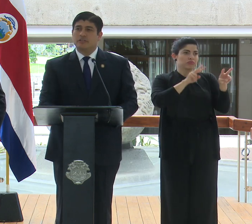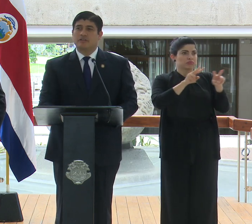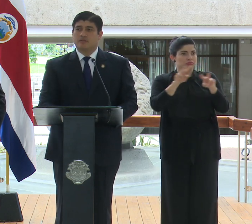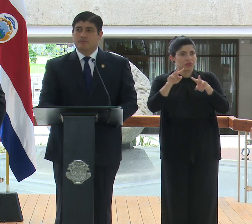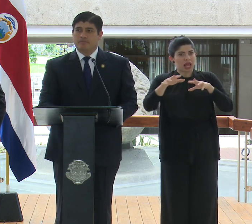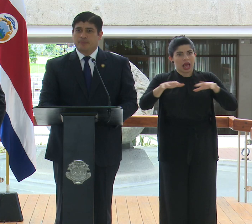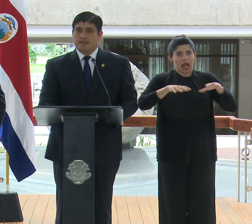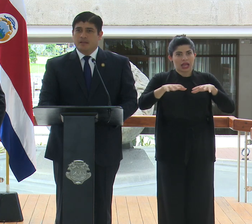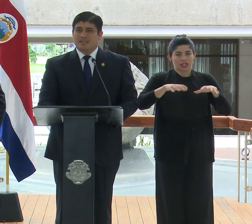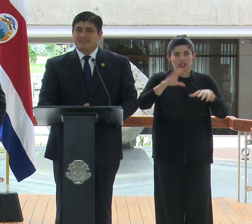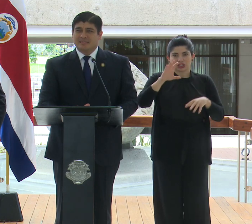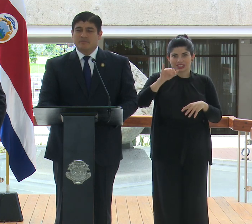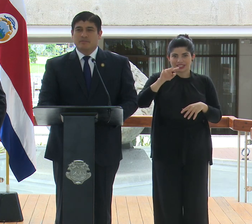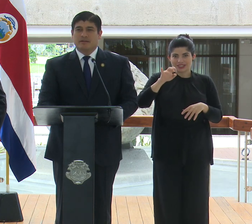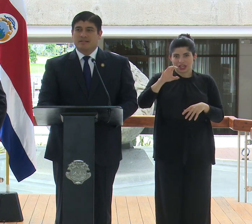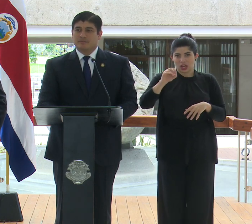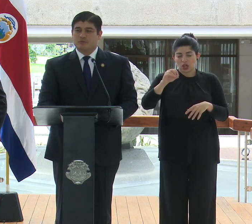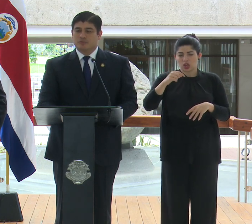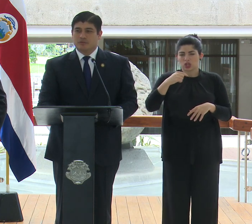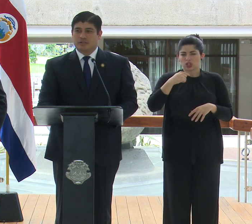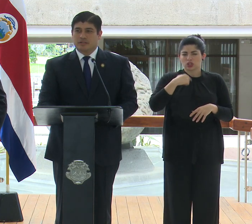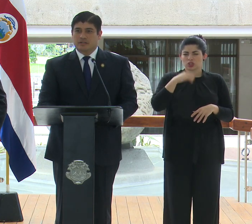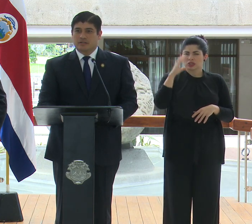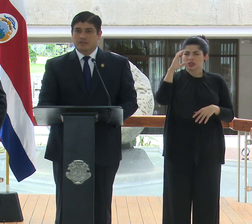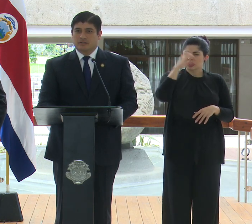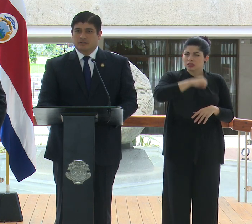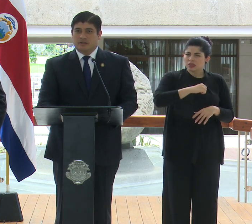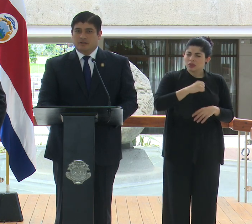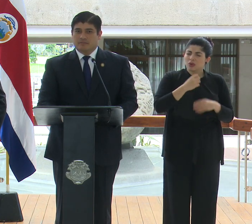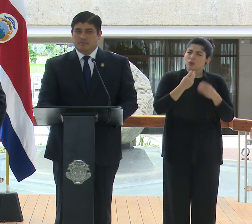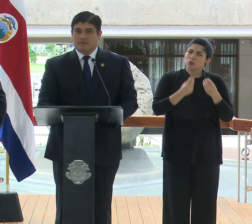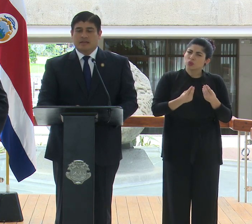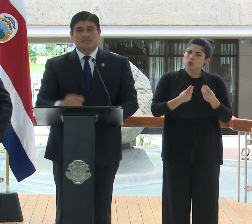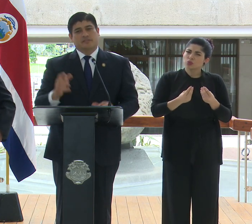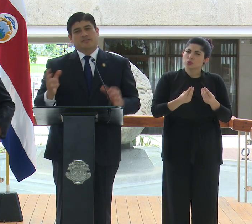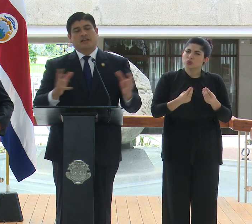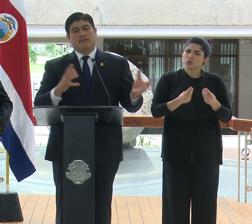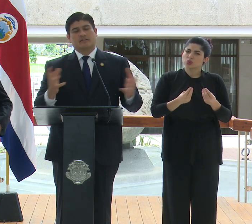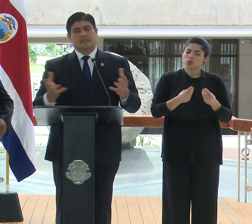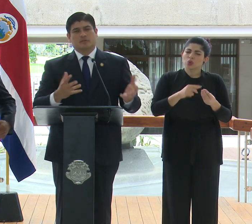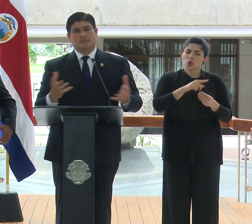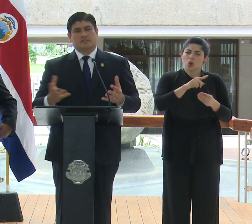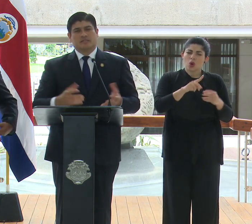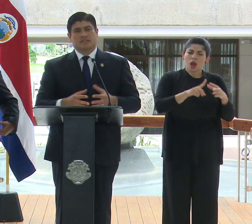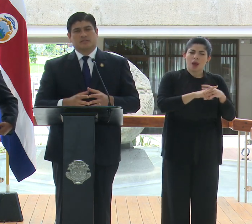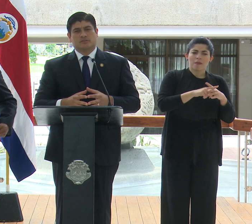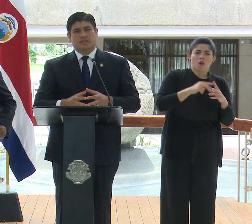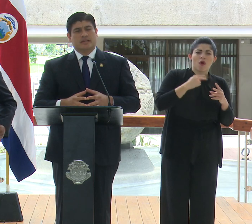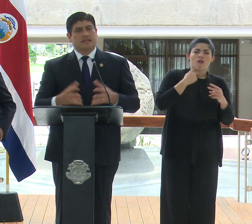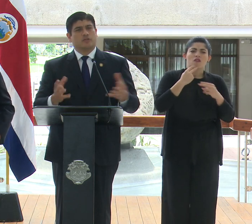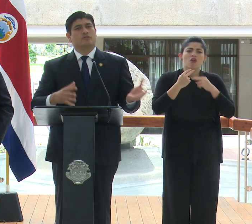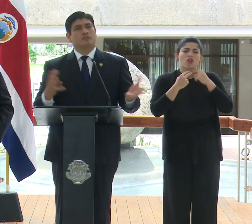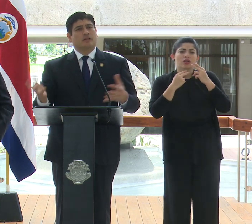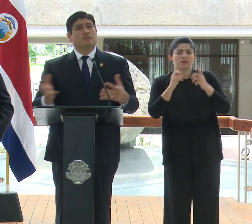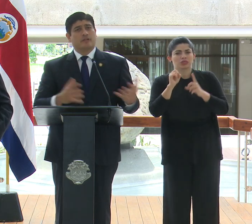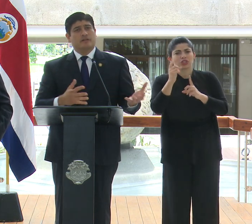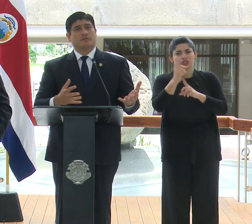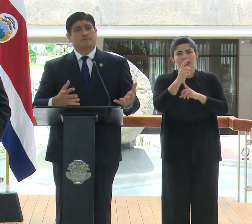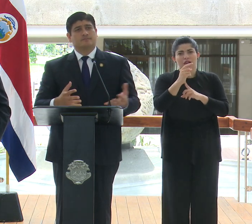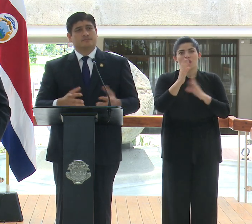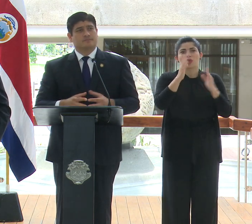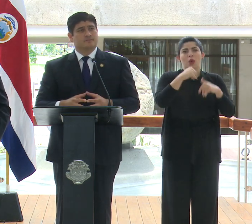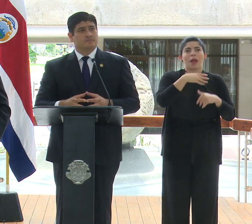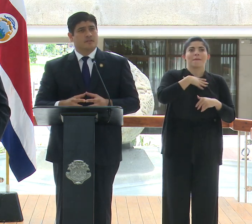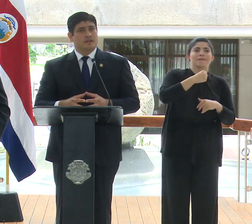acto cívico, sí me percaté mucho de que ahí se reflejaban esas voces que tiene la sociedad, que todo no es blanco y